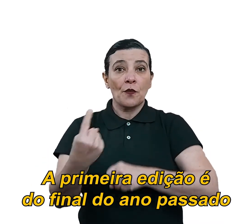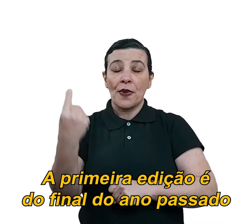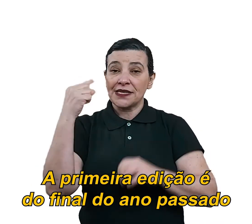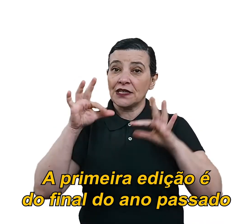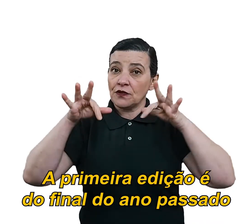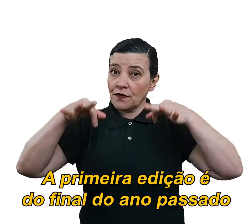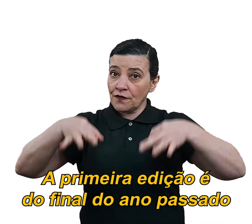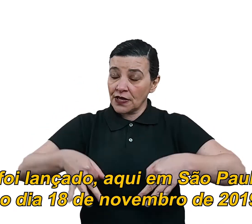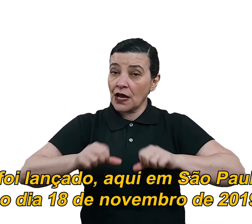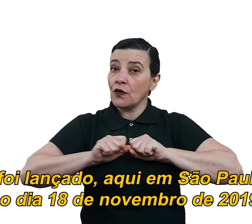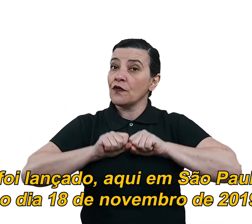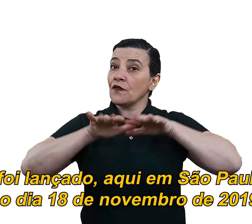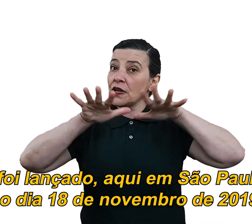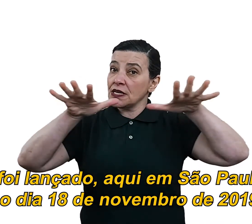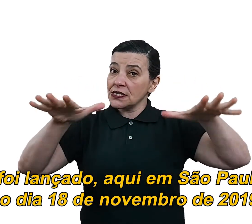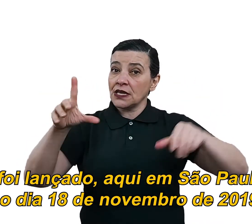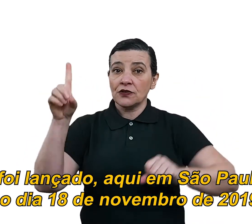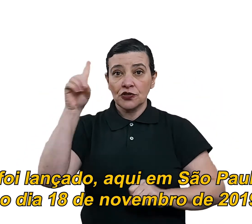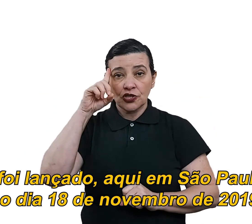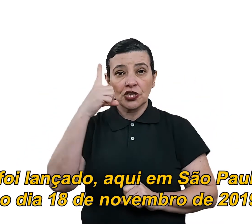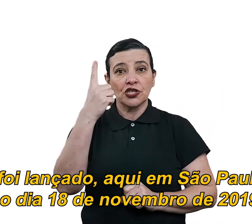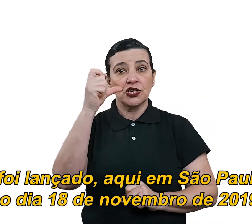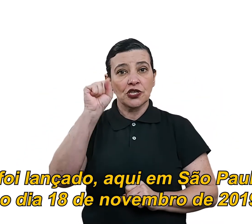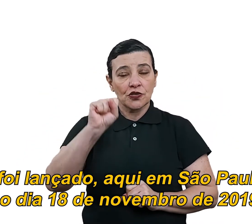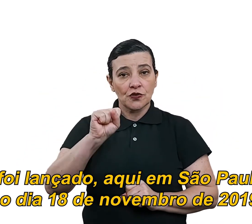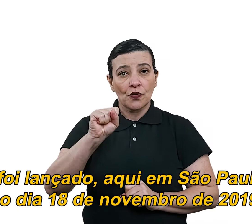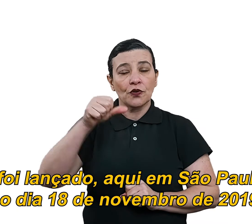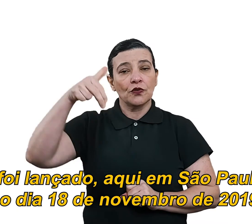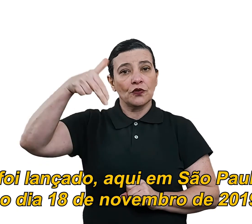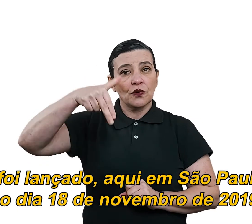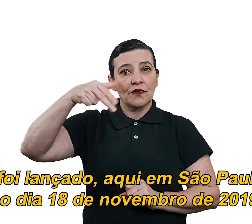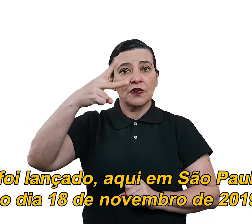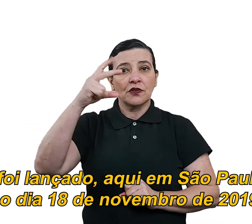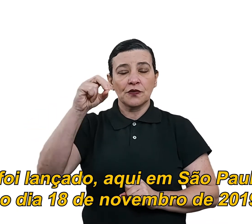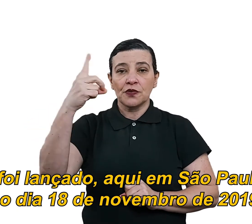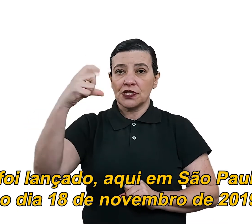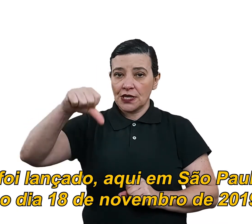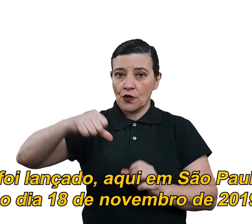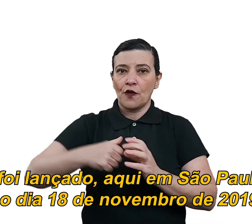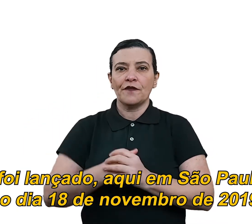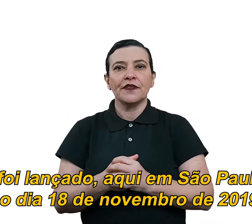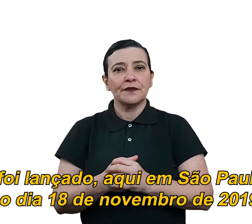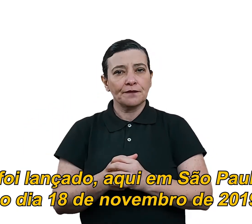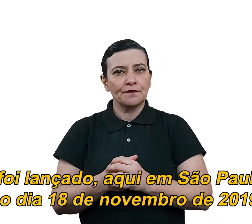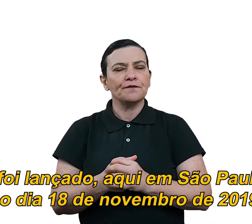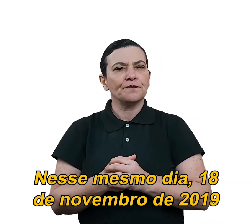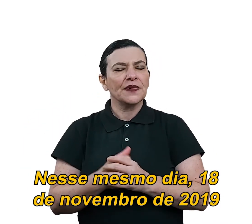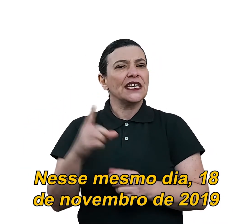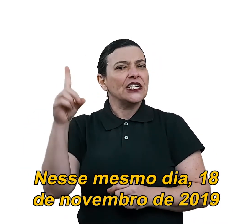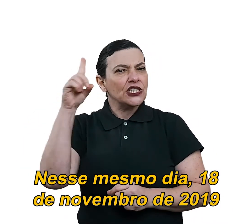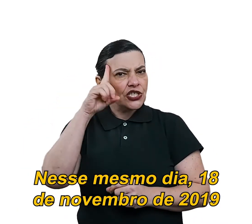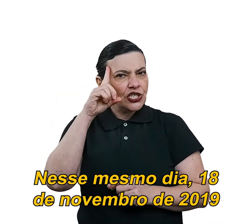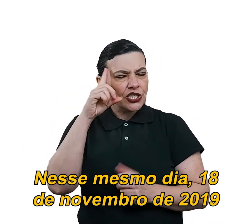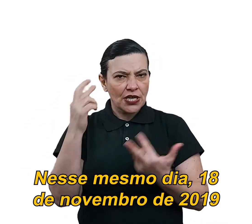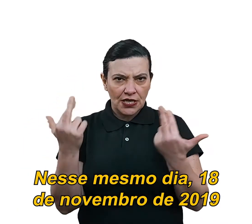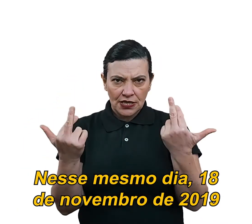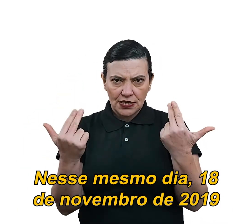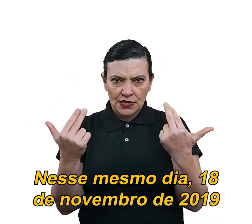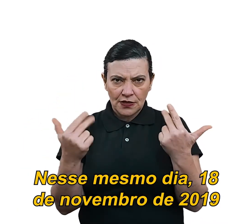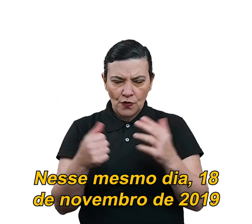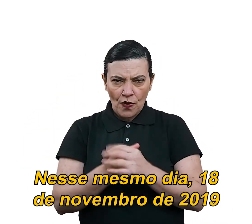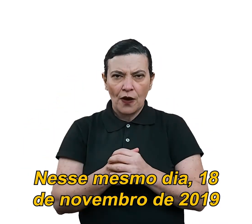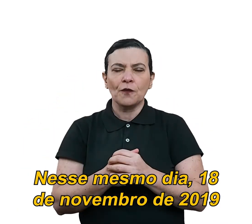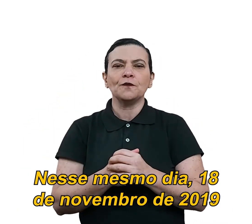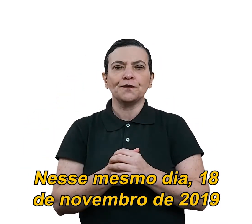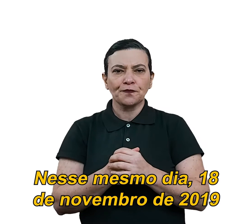final do ano passado e foi lançado aqui em São Paulo no dia 18 de novembro de 2019. Nesse mesmo